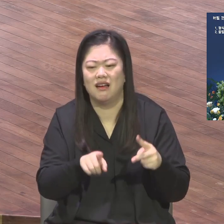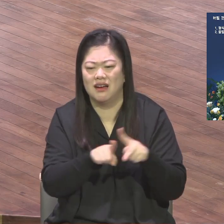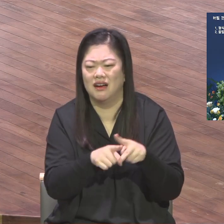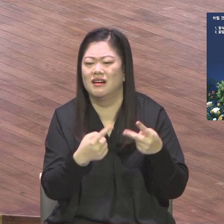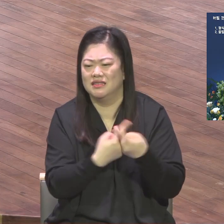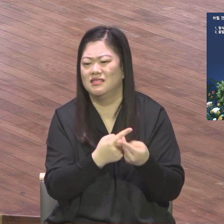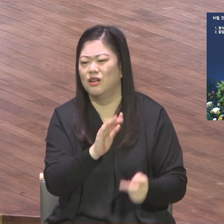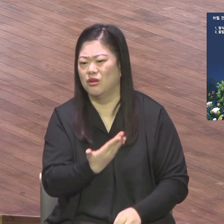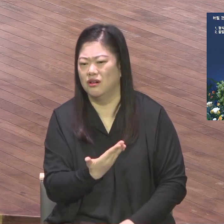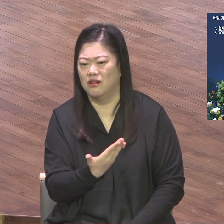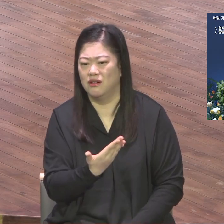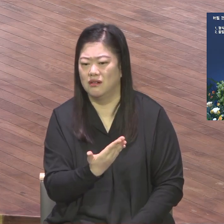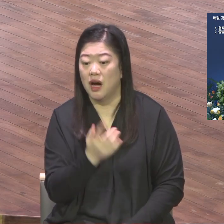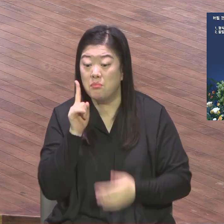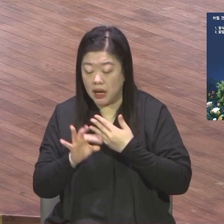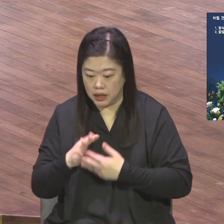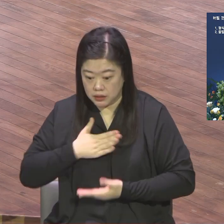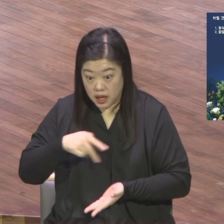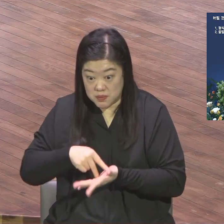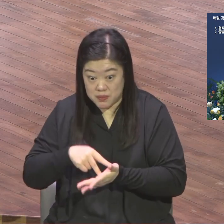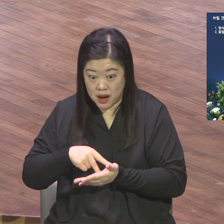그럴 수 있지. 나도 그랬을지 모른다.